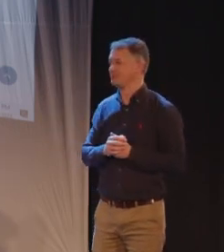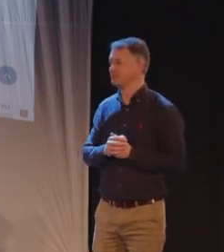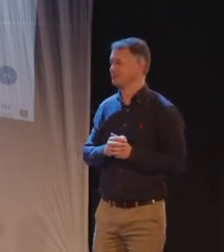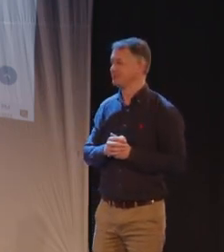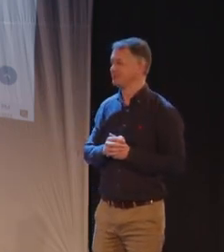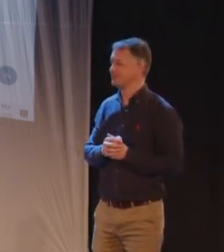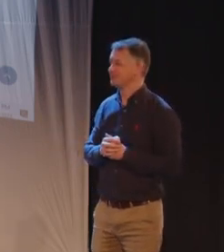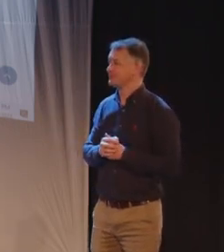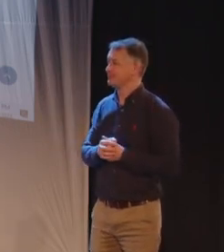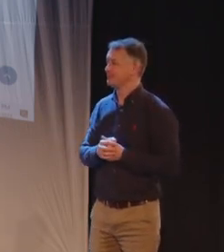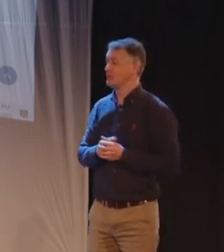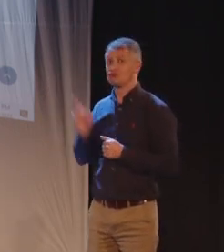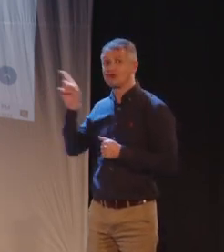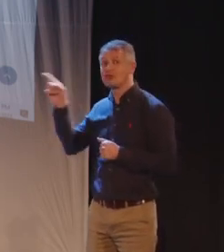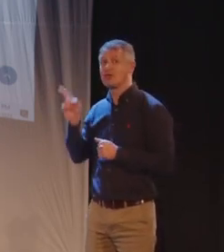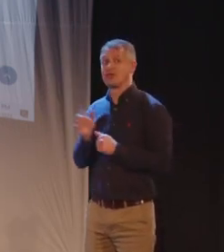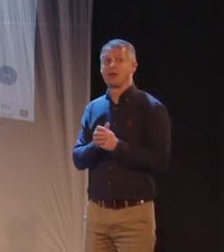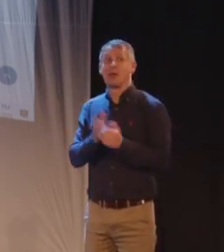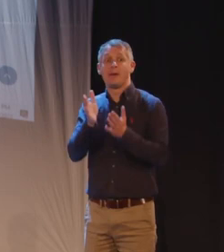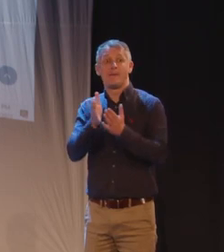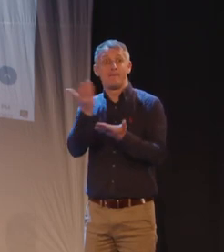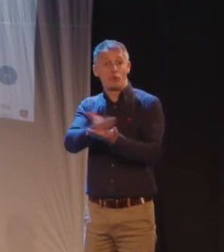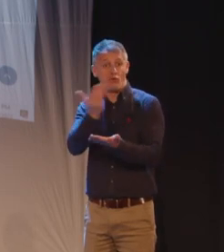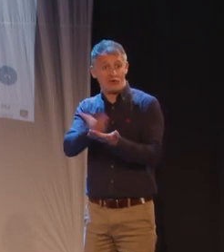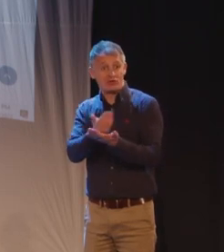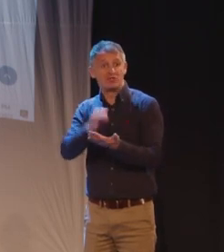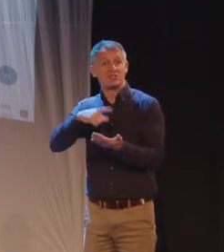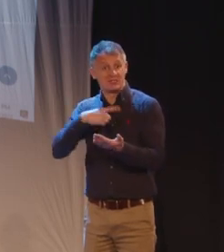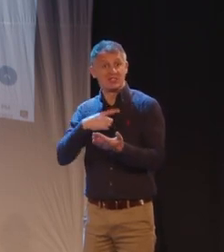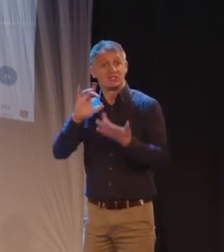Și aceste povești sunt și în format digital pe platformă.